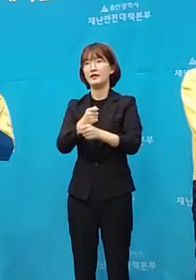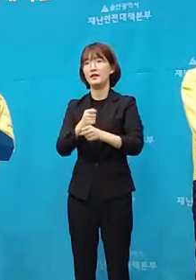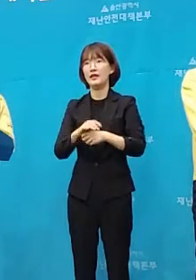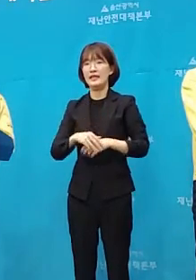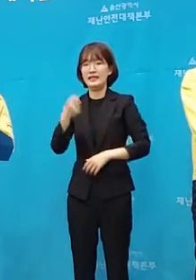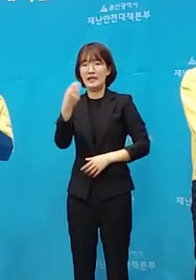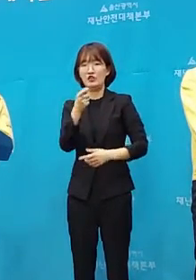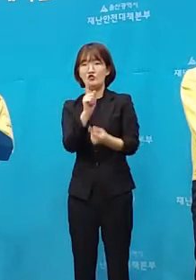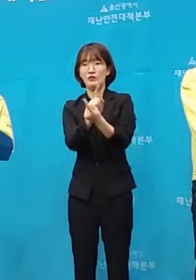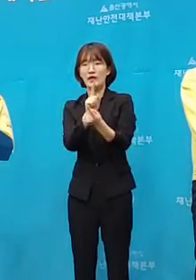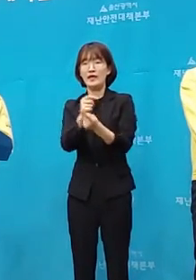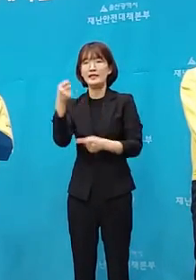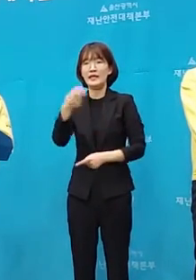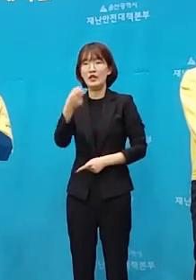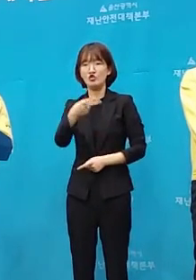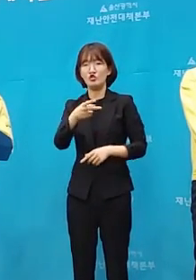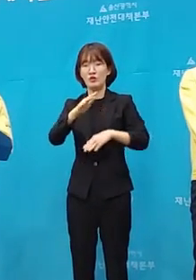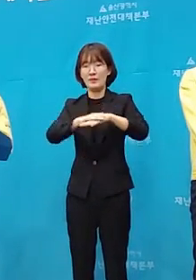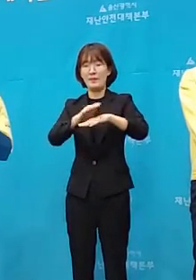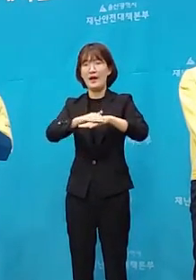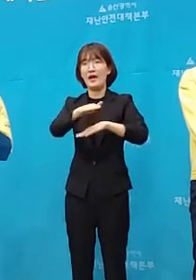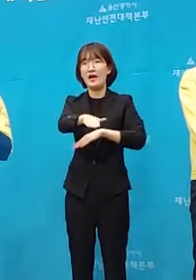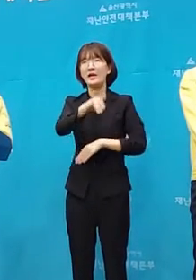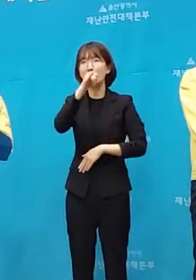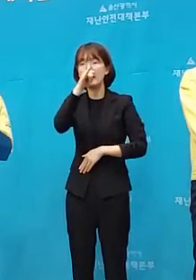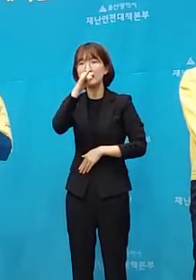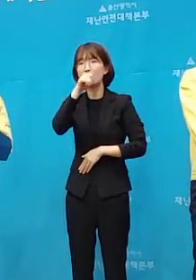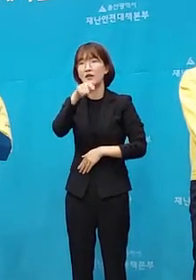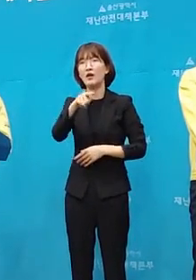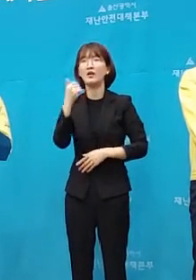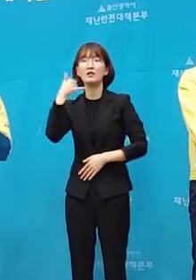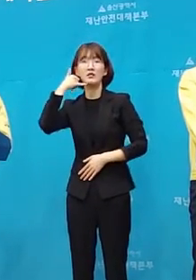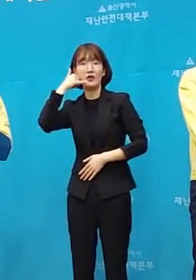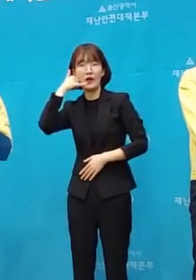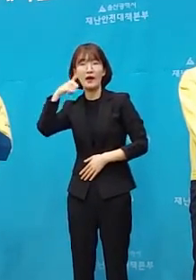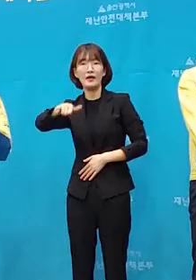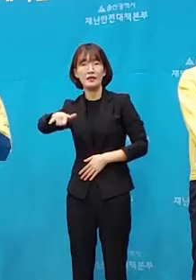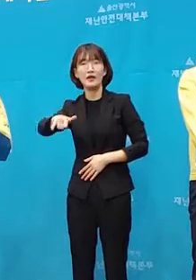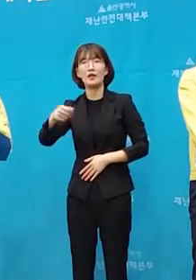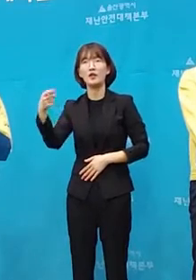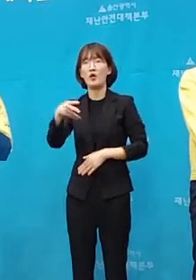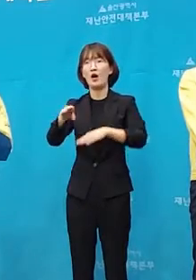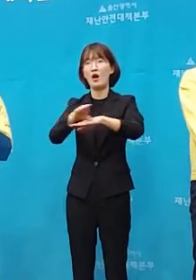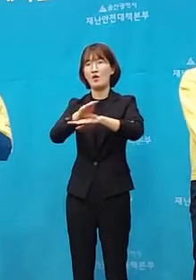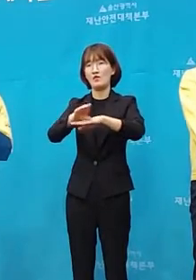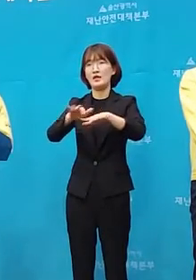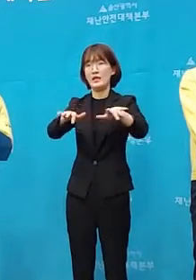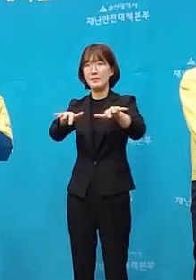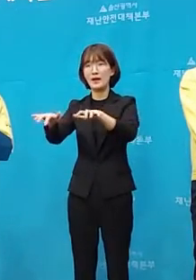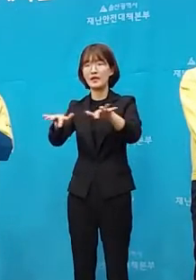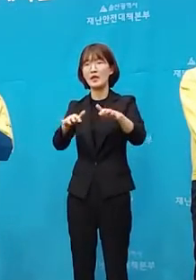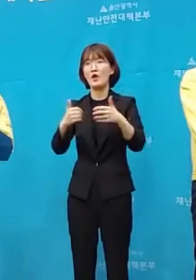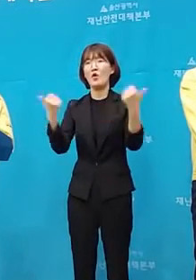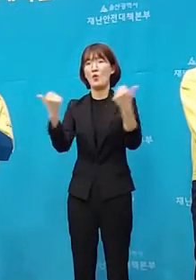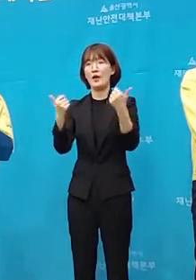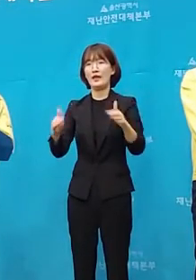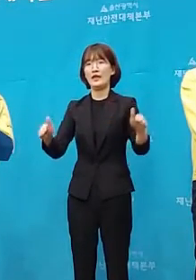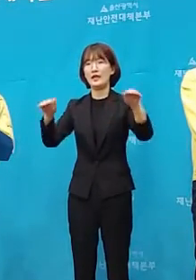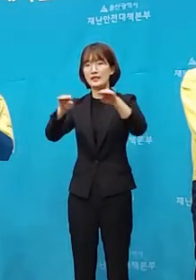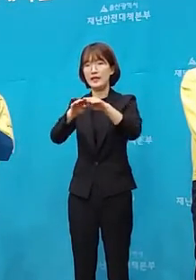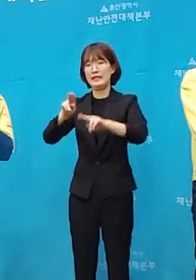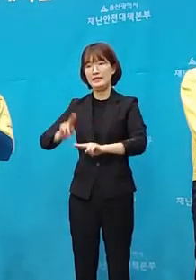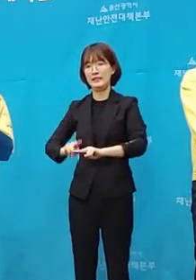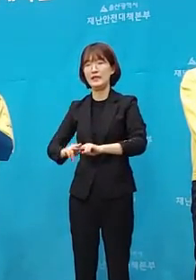자주 사용하는 개인 플랫폼 방역부터 시작해서 전화기, 컴퓨터 자판기, 회의탁자, 의자